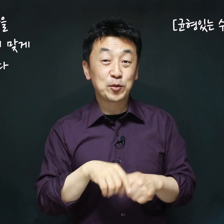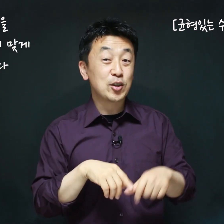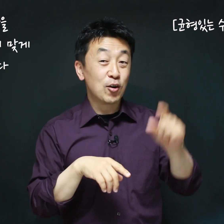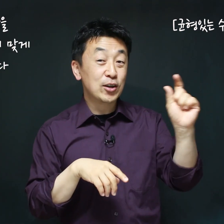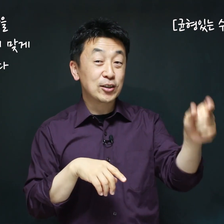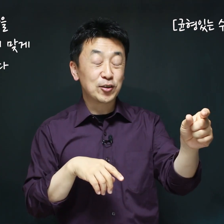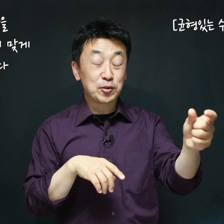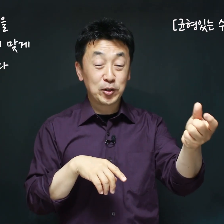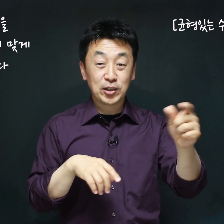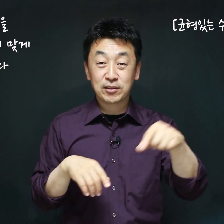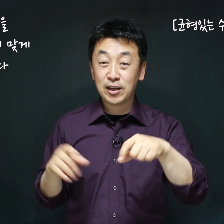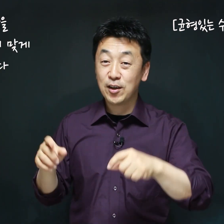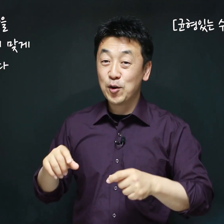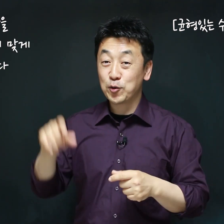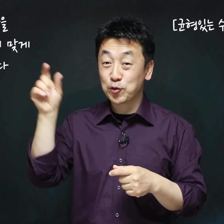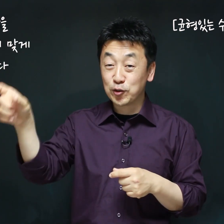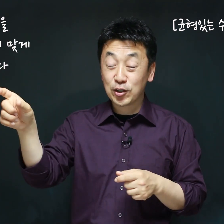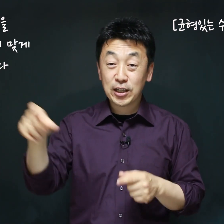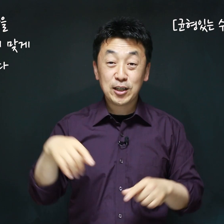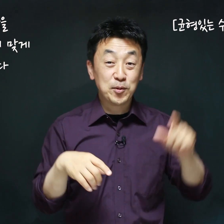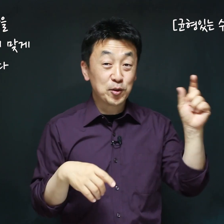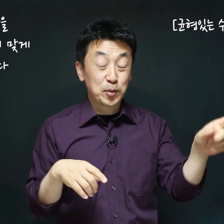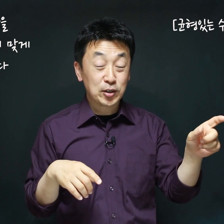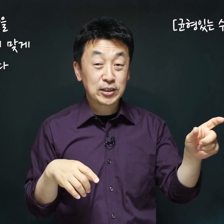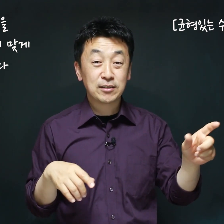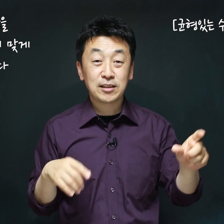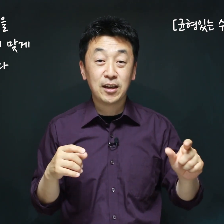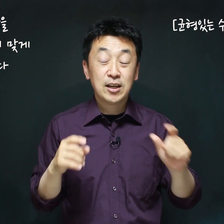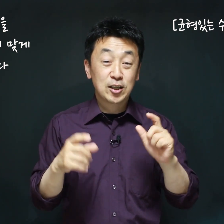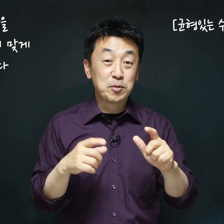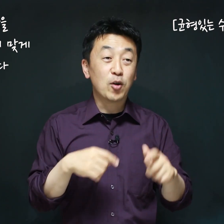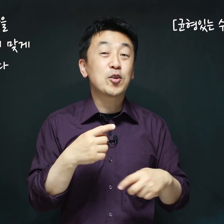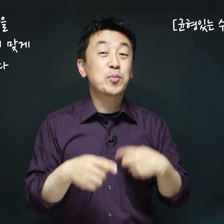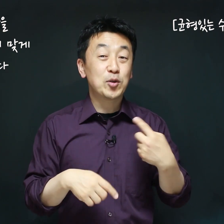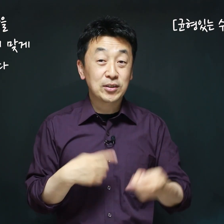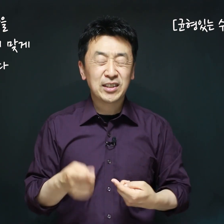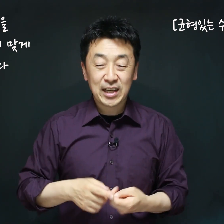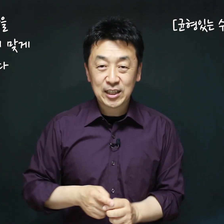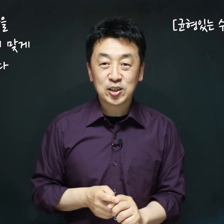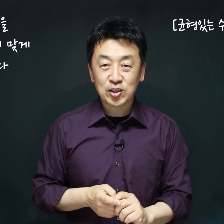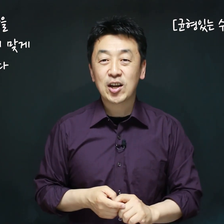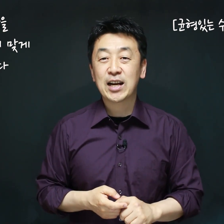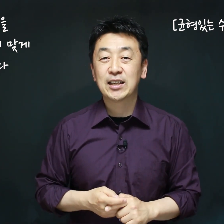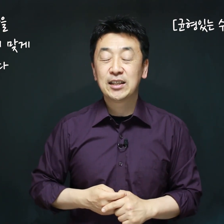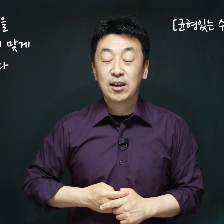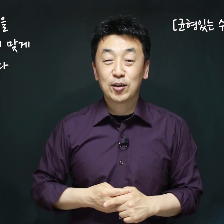또는 영어라는 언어로 번역했을 때, 혹은 중국어나 일본어로 번역을 했을 때, 그러면 어떤 표현을 쓰는 게 가장 적절한가,